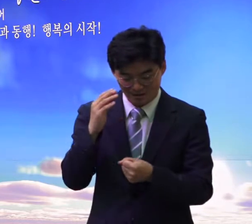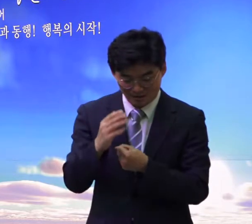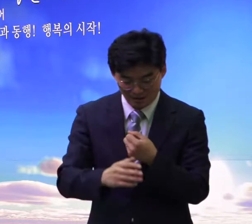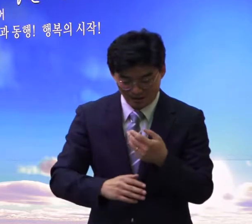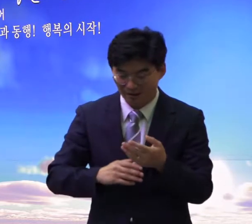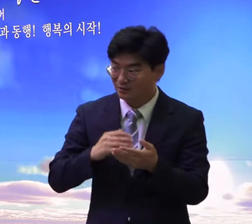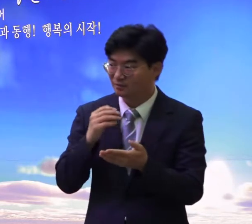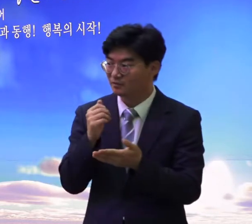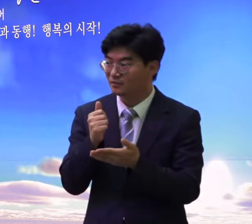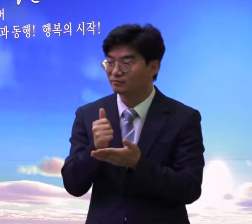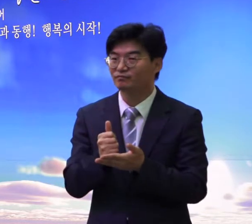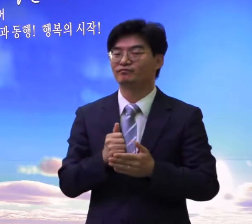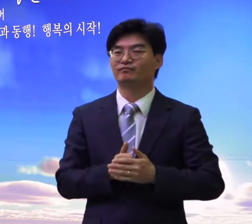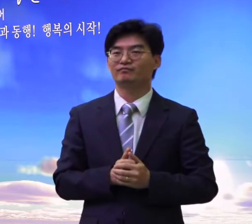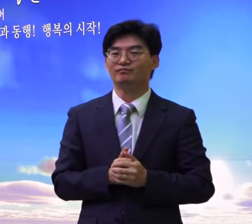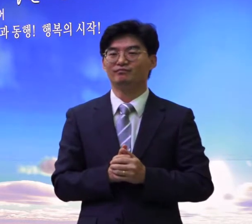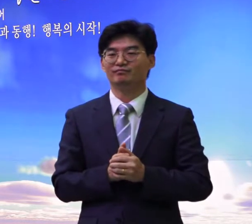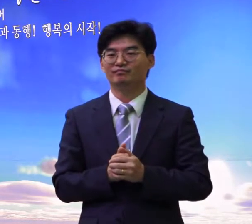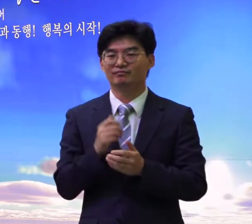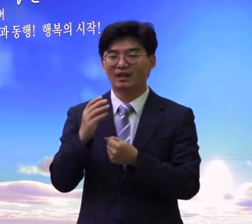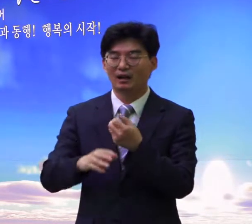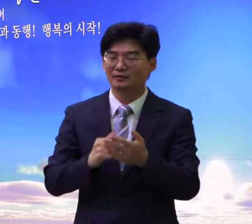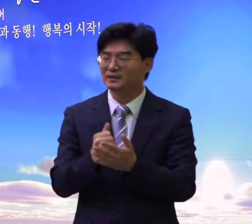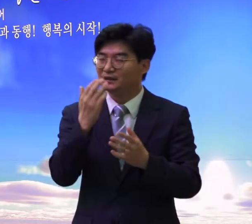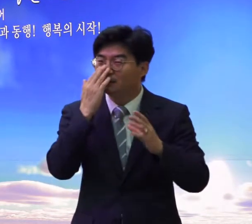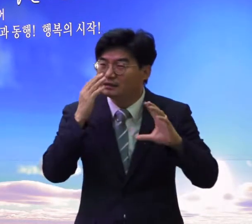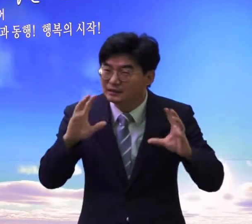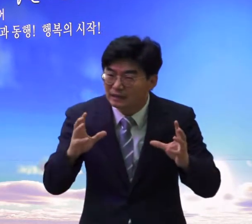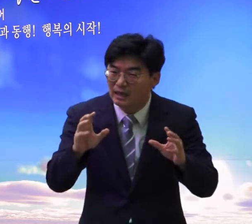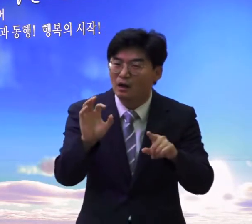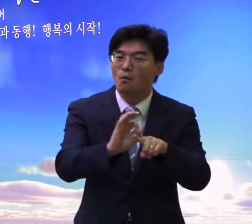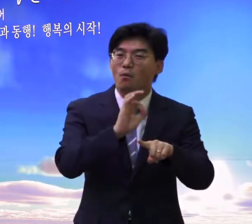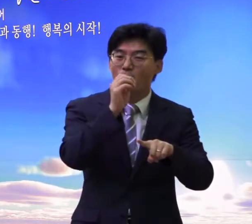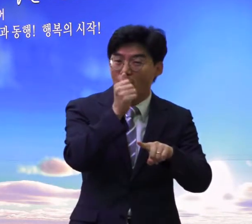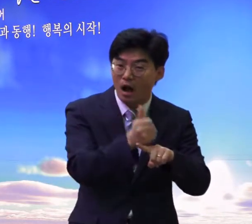선지자를 보내서 이 이스라엘의 왕으로 삼아주겠다고 하지